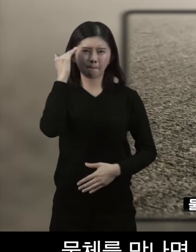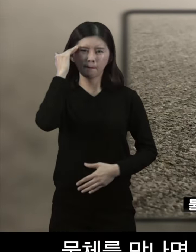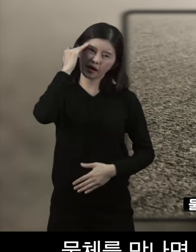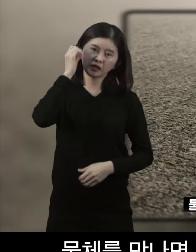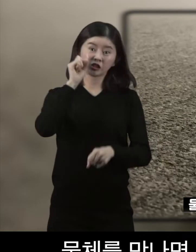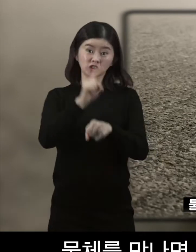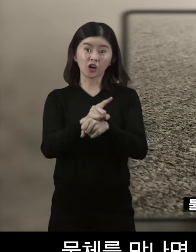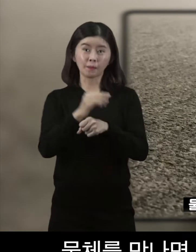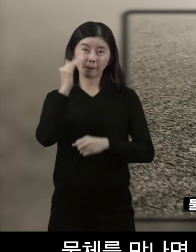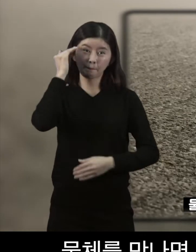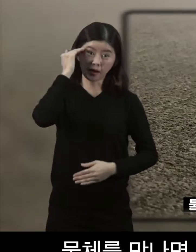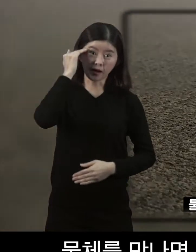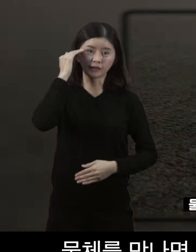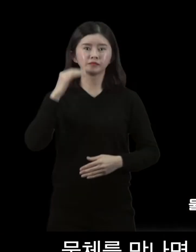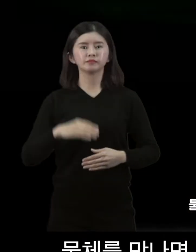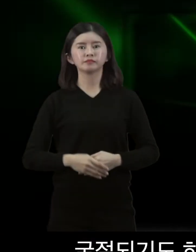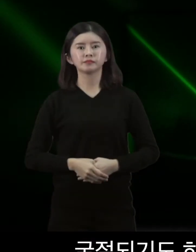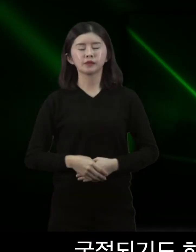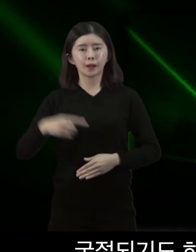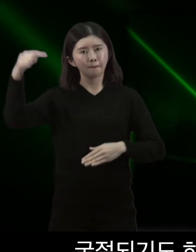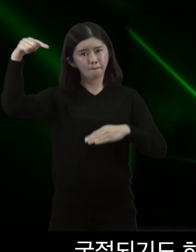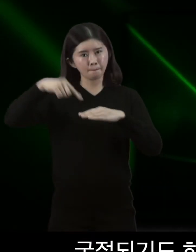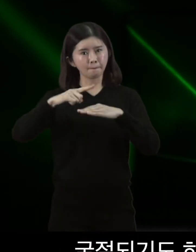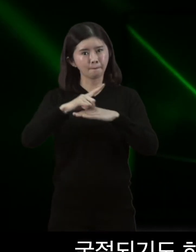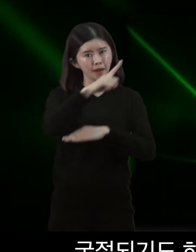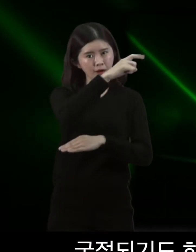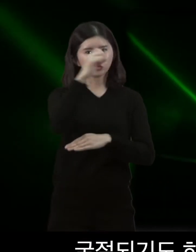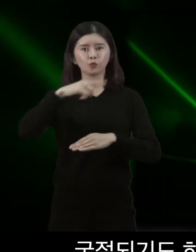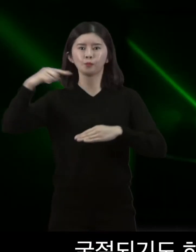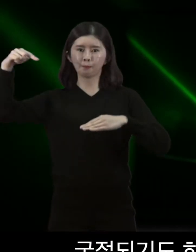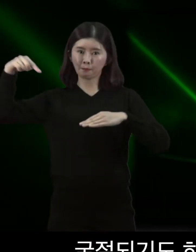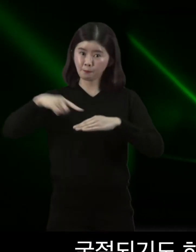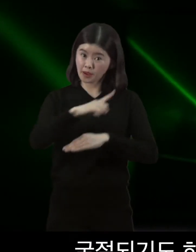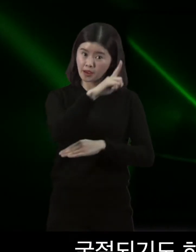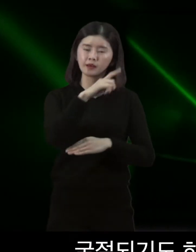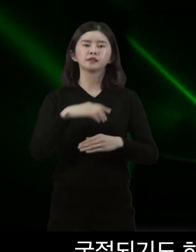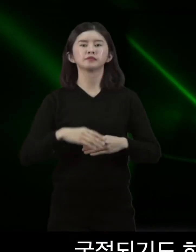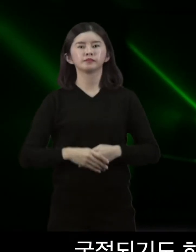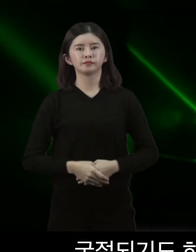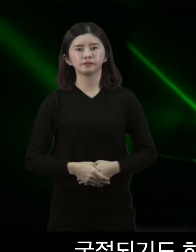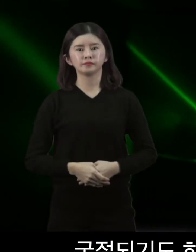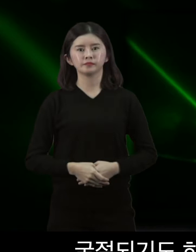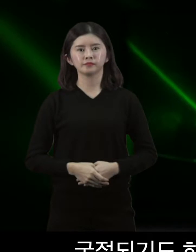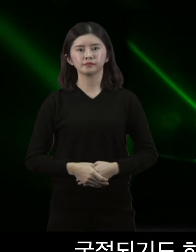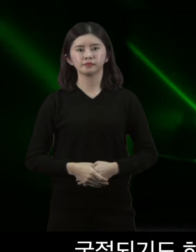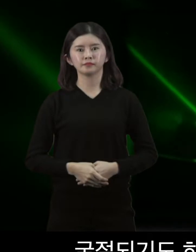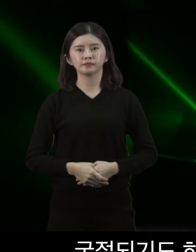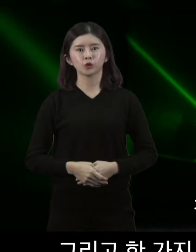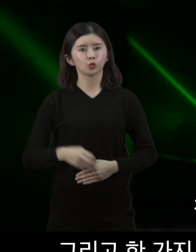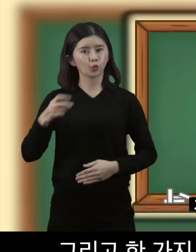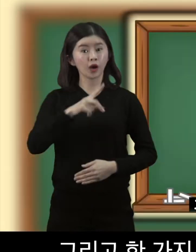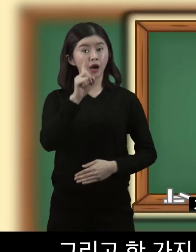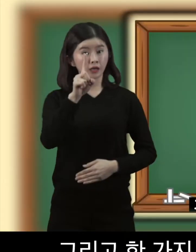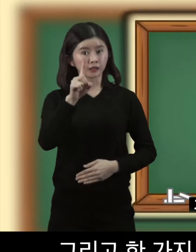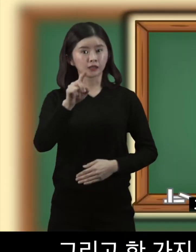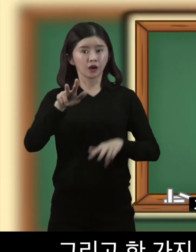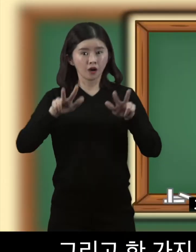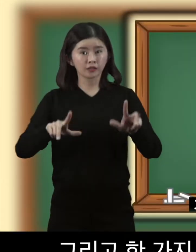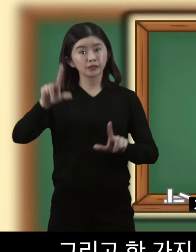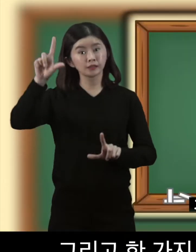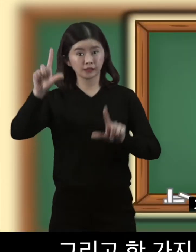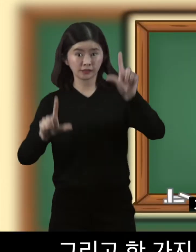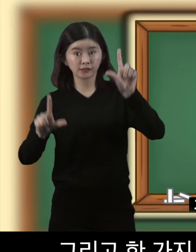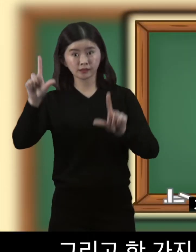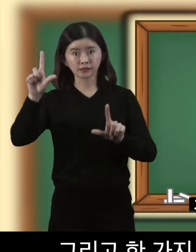직진성이 방해를 받게 됩니다 굴절되기도 하고 반사가 일어나기도 하죠 그리고 한